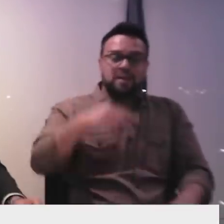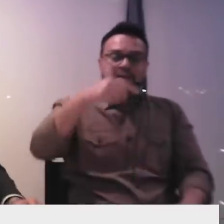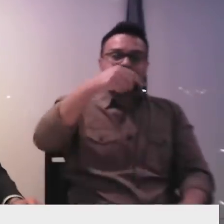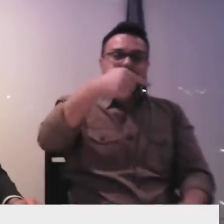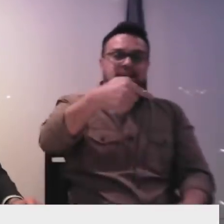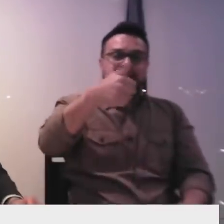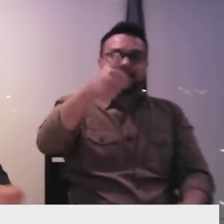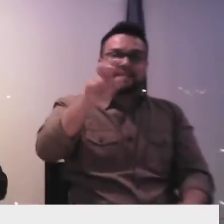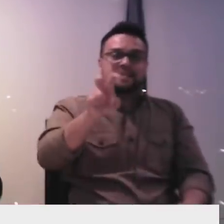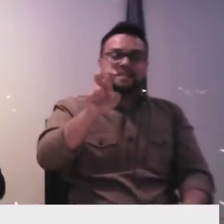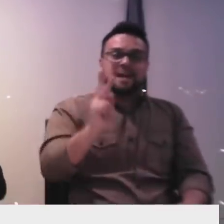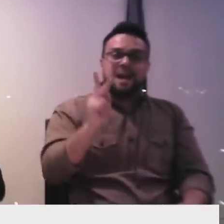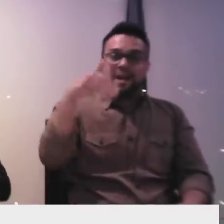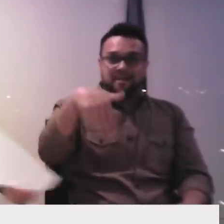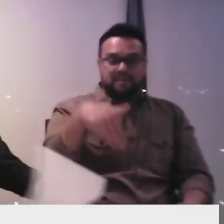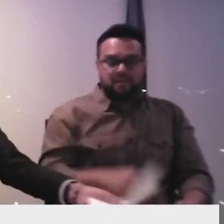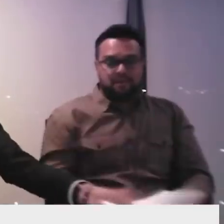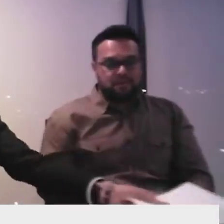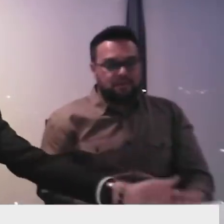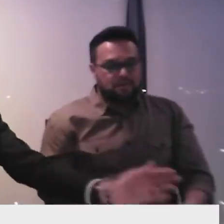715 quilômetros.